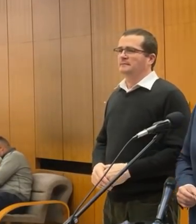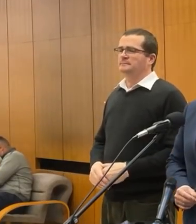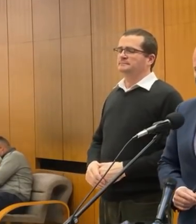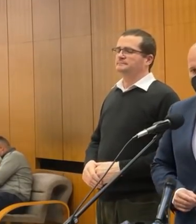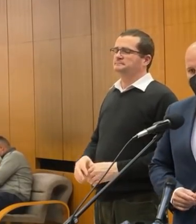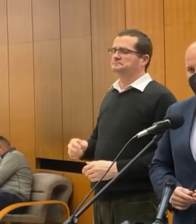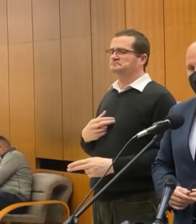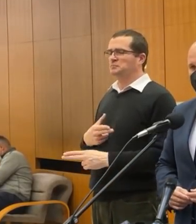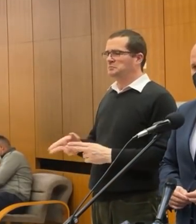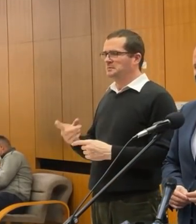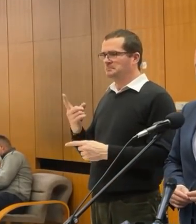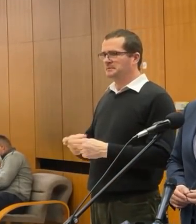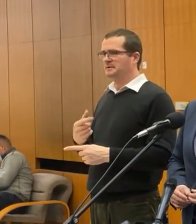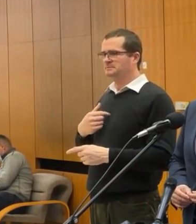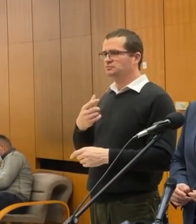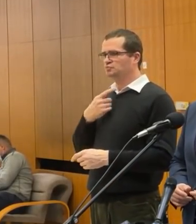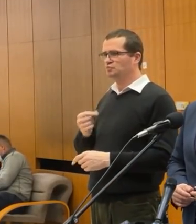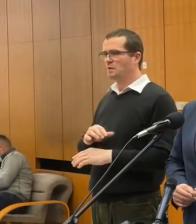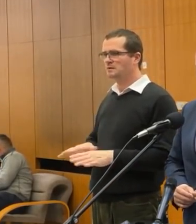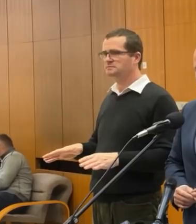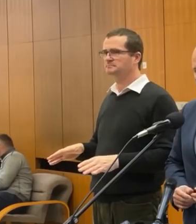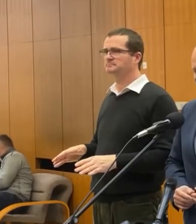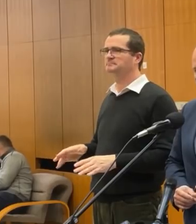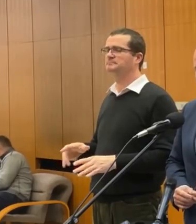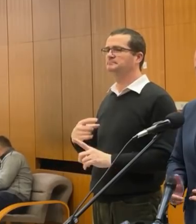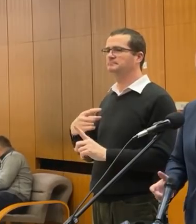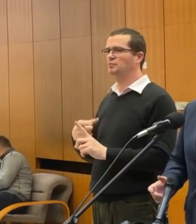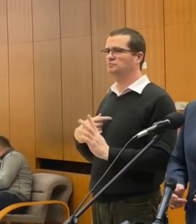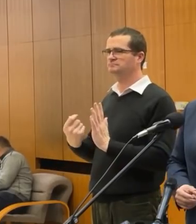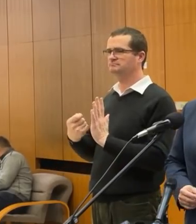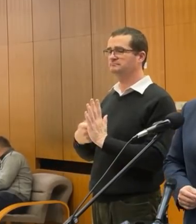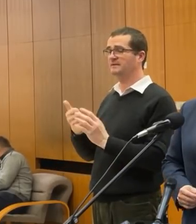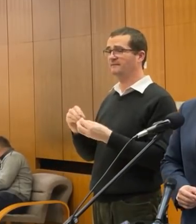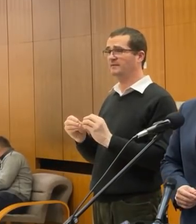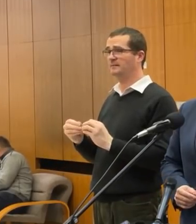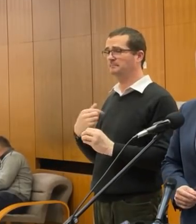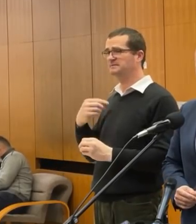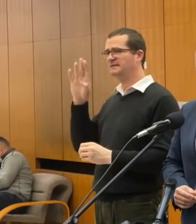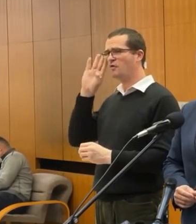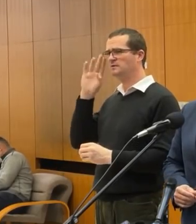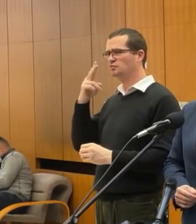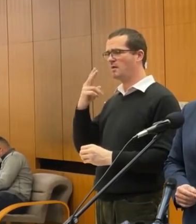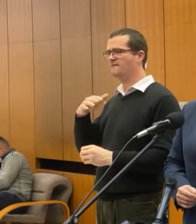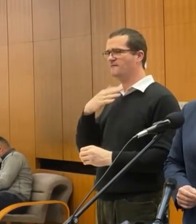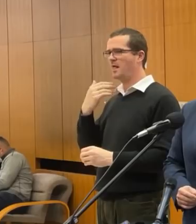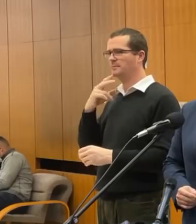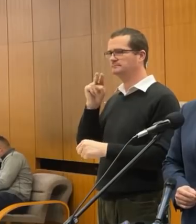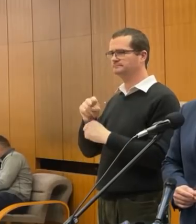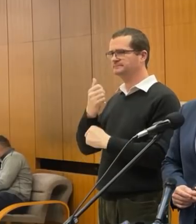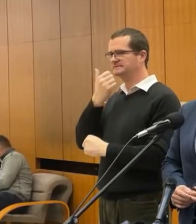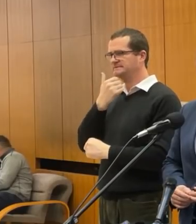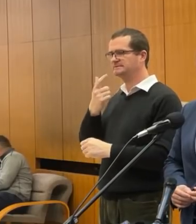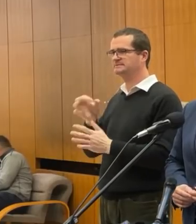Absolútne sa pridávam k tomu, čo povedal pán minister zahraničných vecí. Zároveň k tomu dodám toľko, že my samozrejme aj z vojenského hľadiska veľmi pozorne